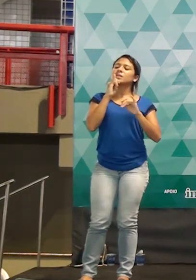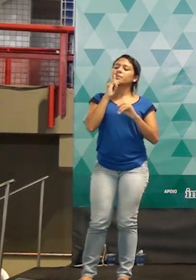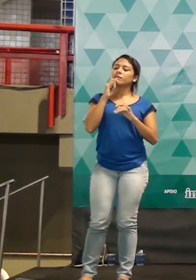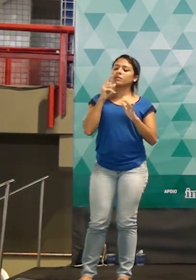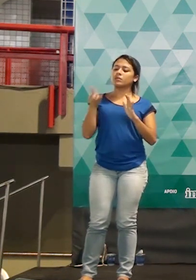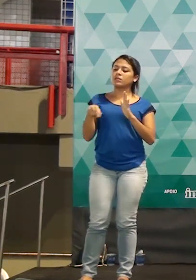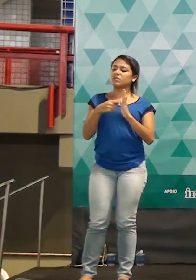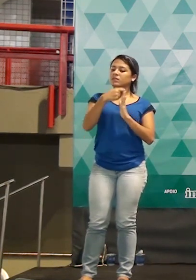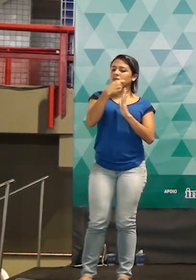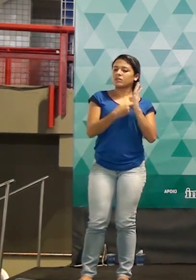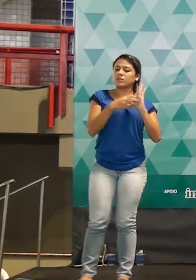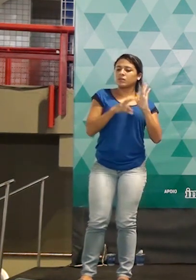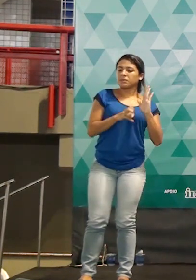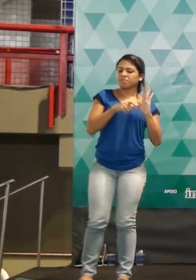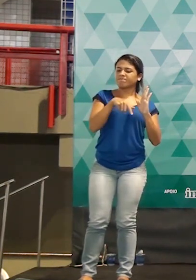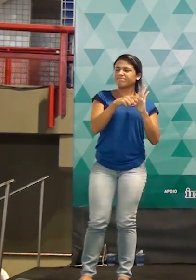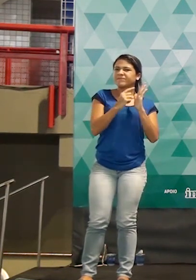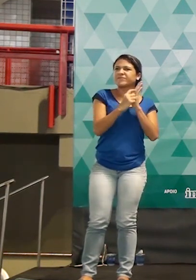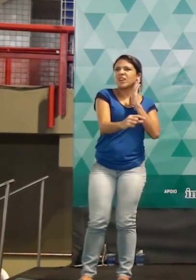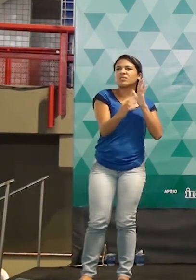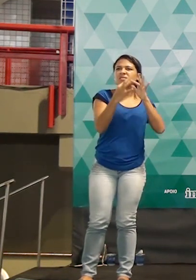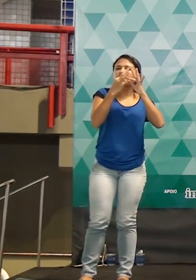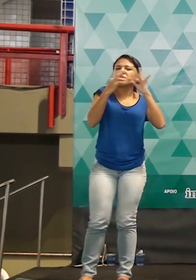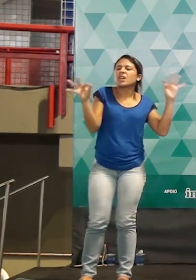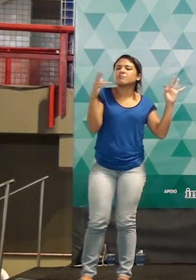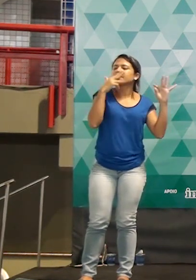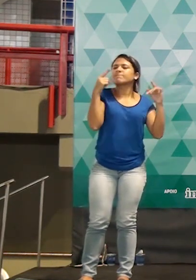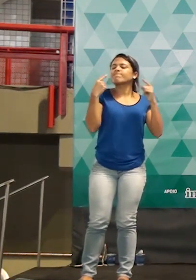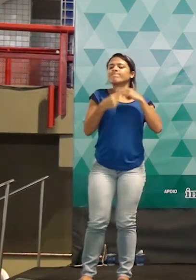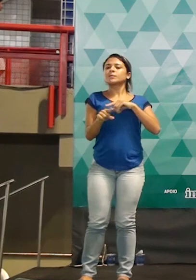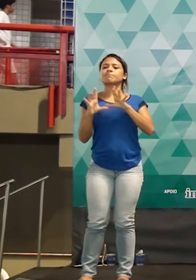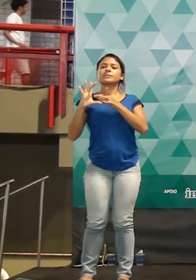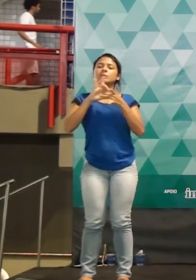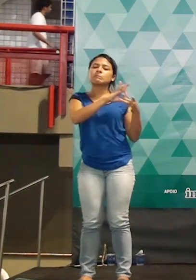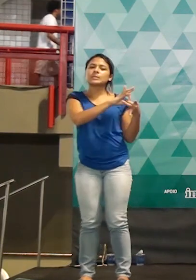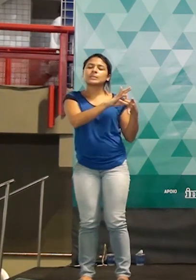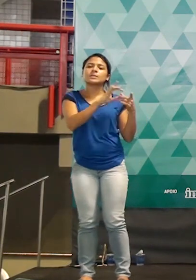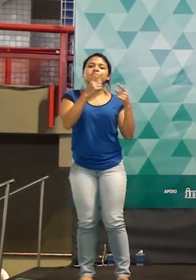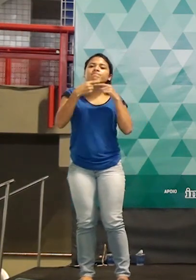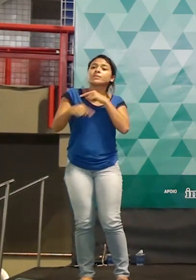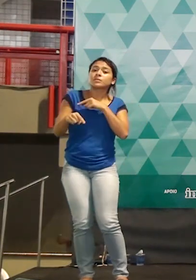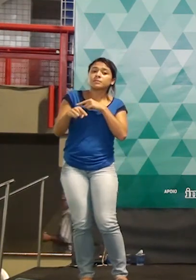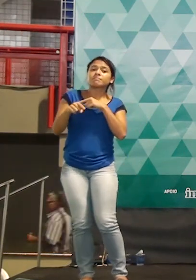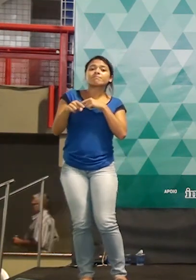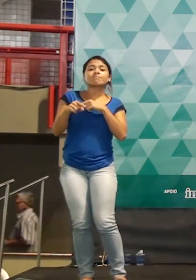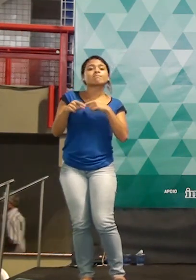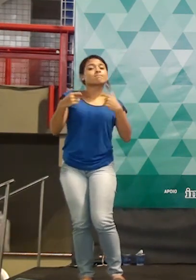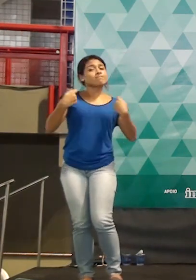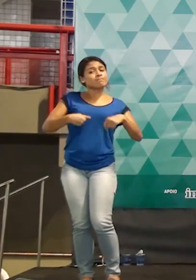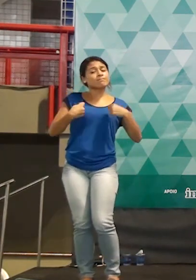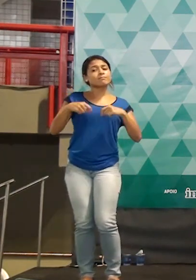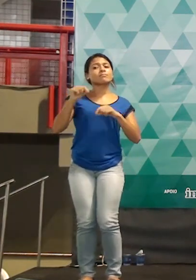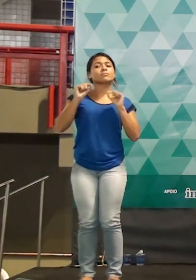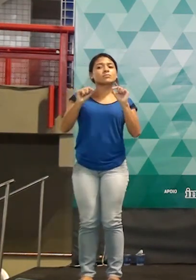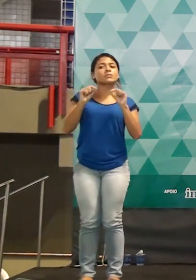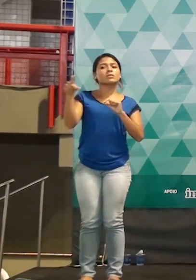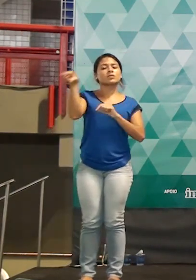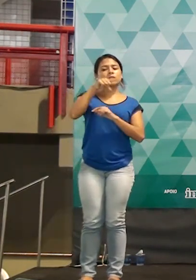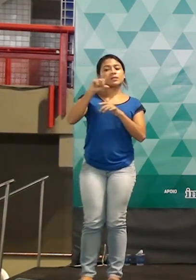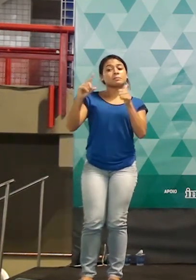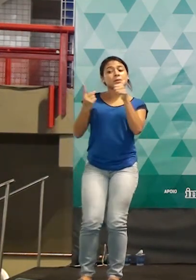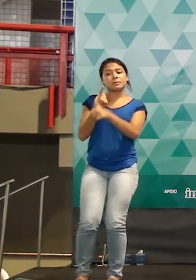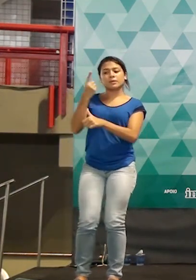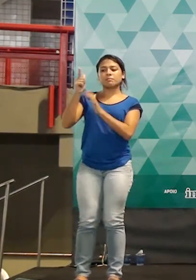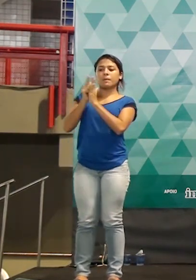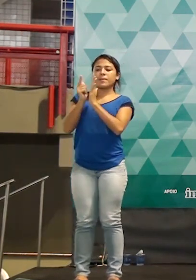ideia. Como é que ele vai riscar para botar outra? Tá? Então é melhor você usar o rascunho, que vai estar para você ter